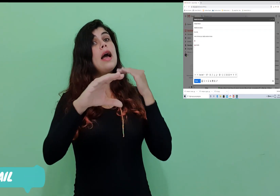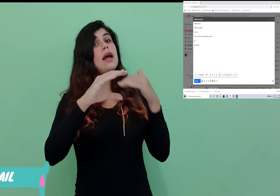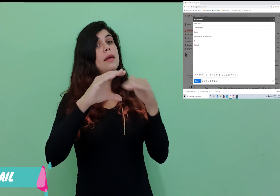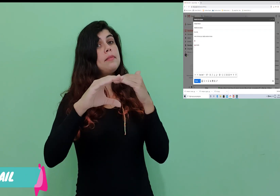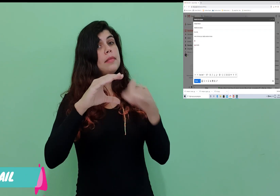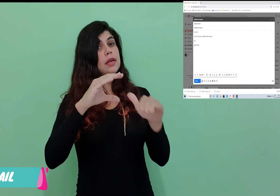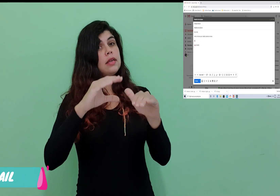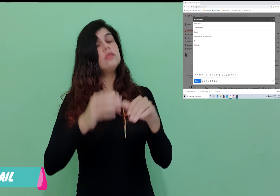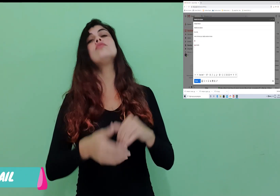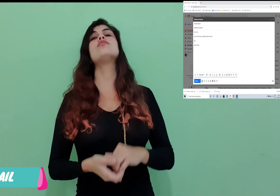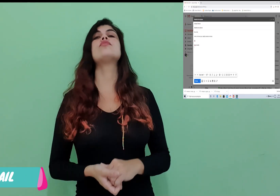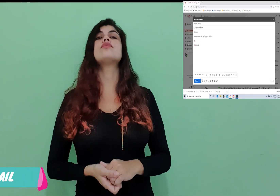e-mail.